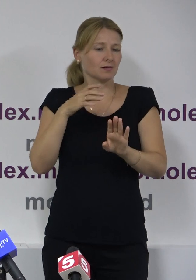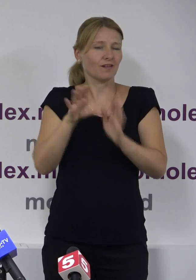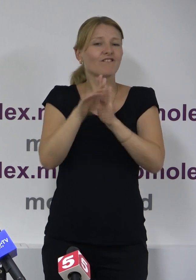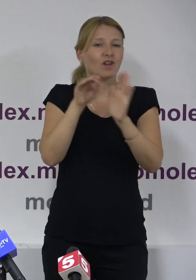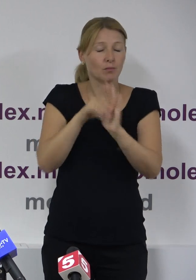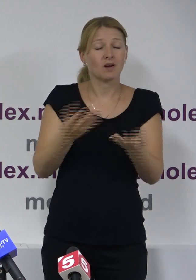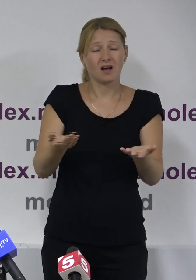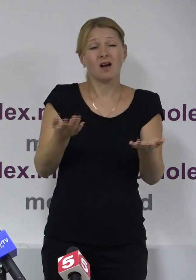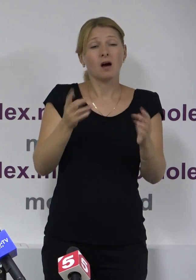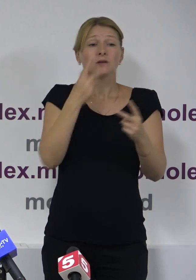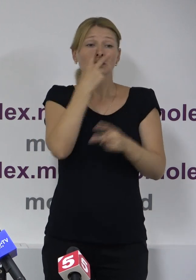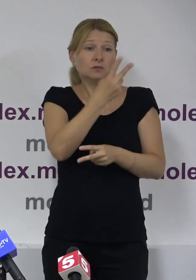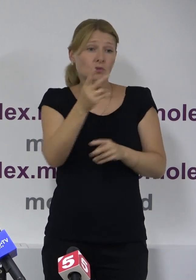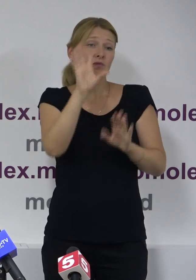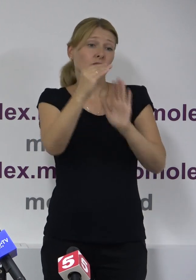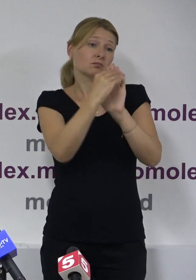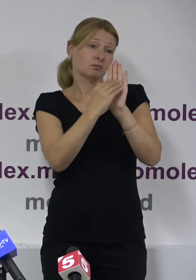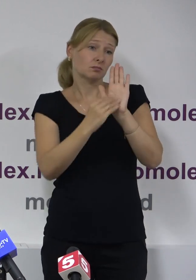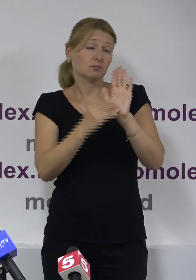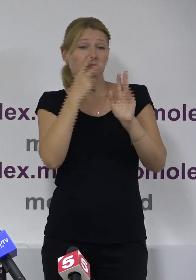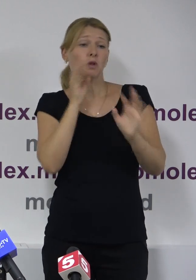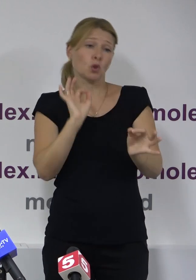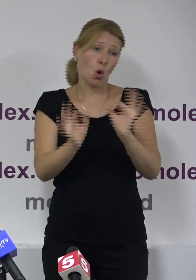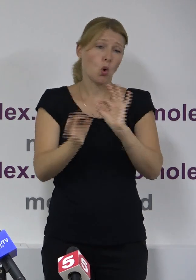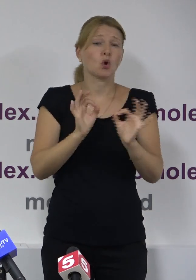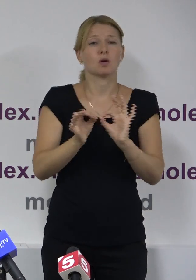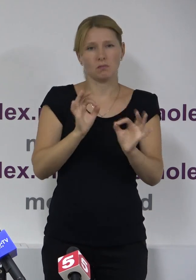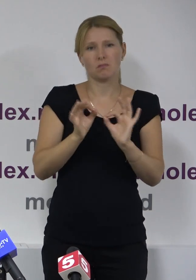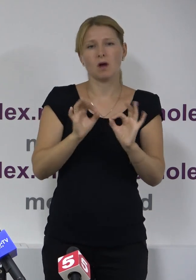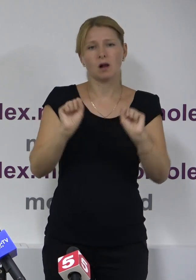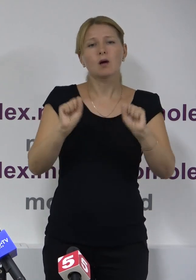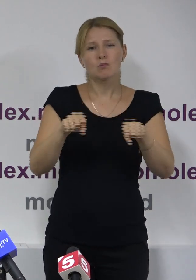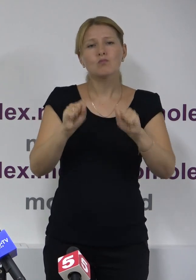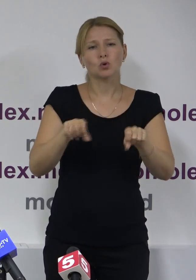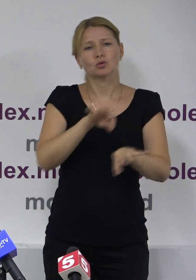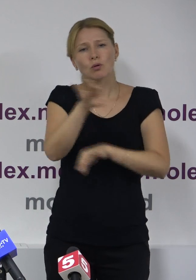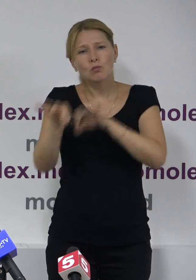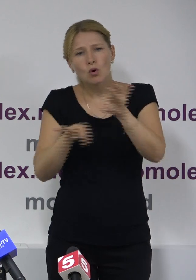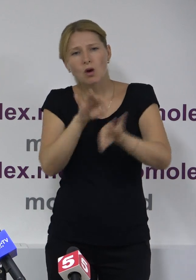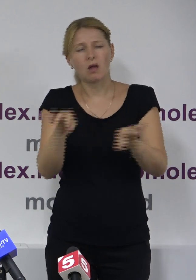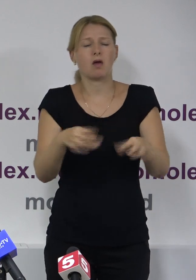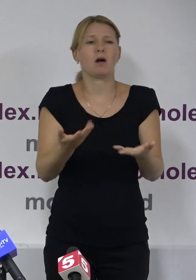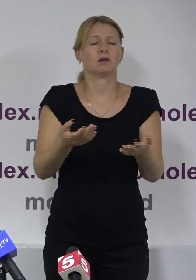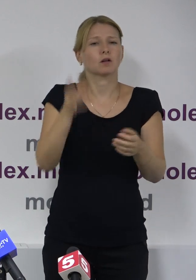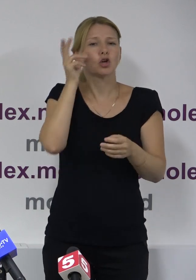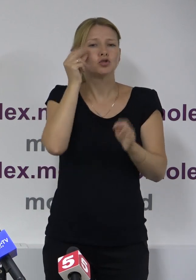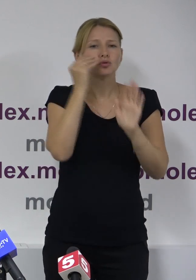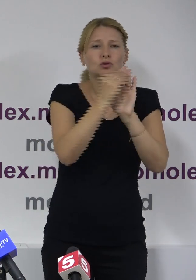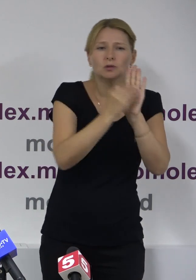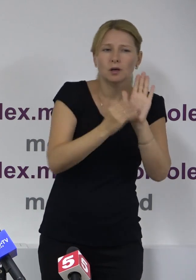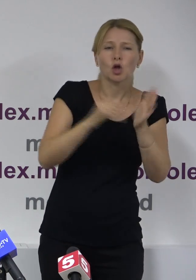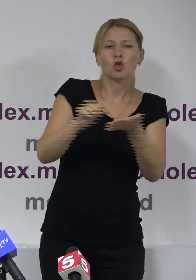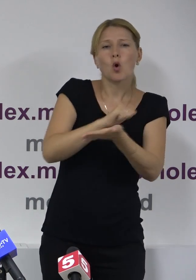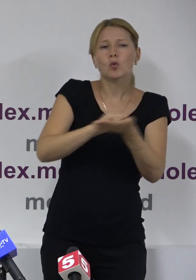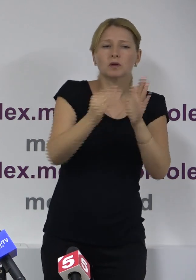informații relevante, importante, pe pagina web a Comisiei Electorale Centrale, cum ar fi proiectele de acte normative sau actele